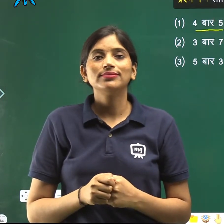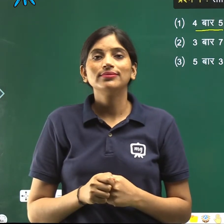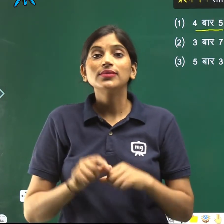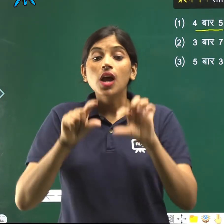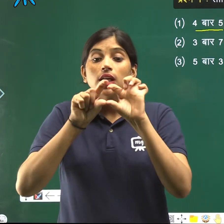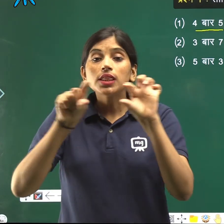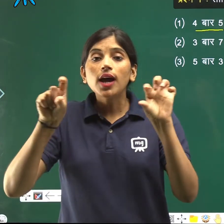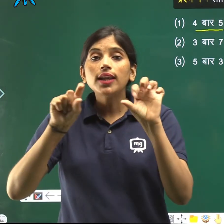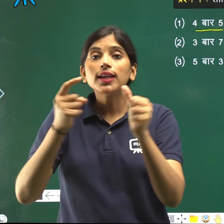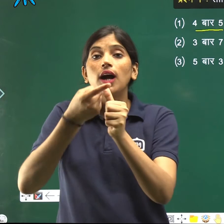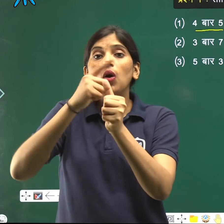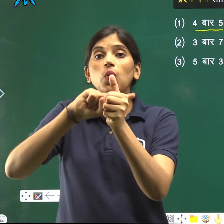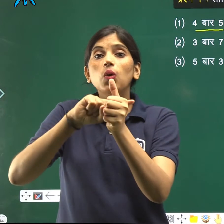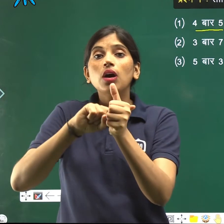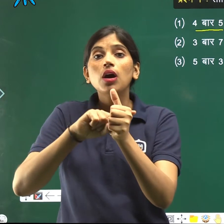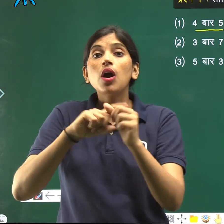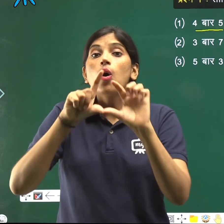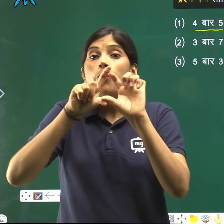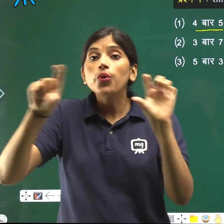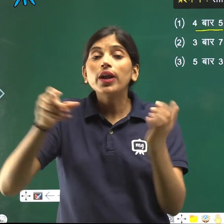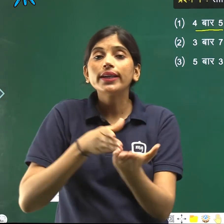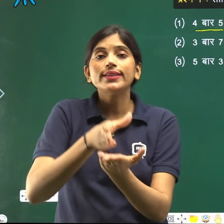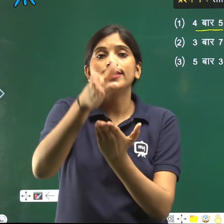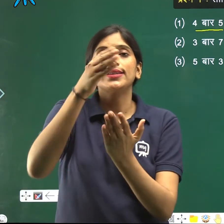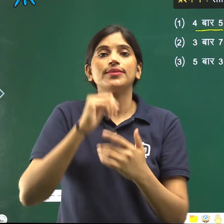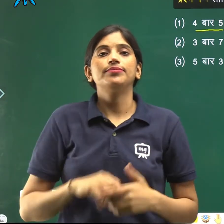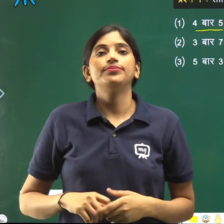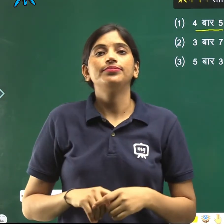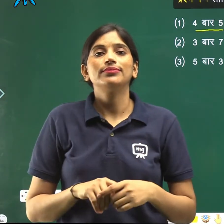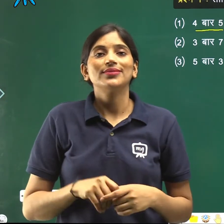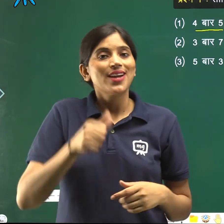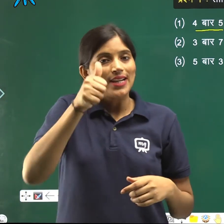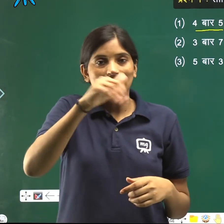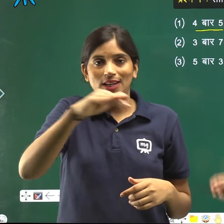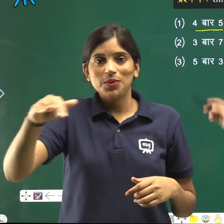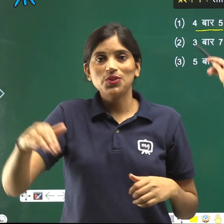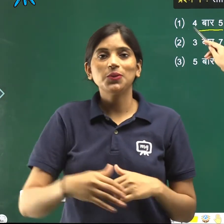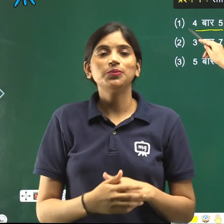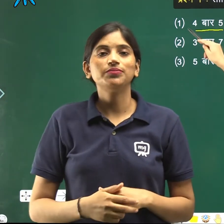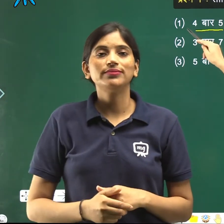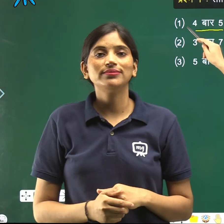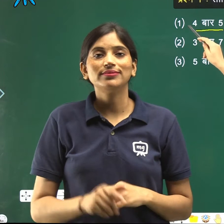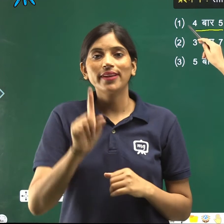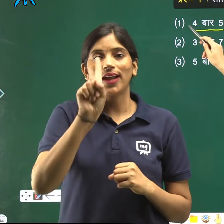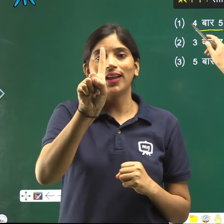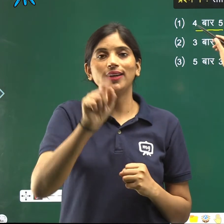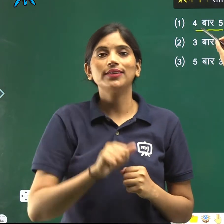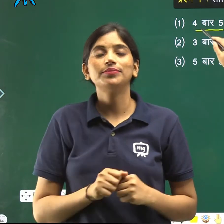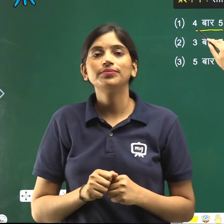तालिका को पूरा कीजिए। ठीक है बच्चों?